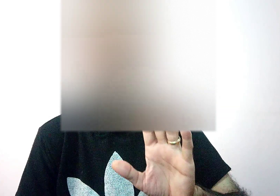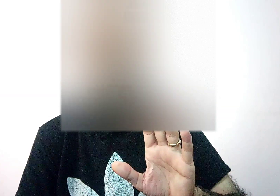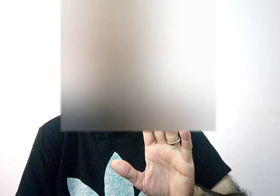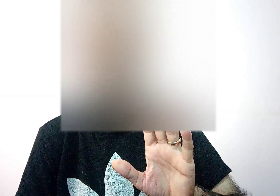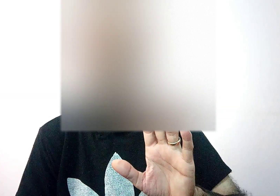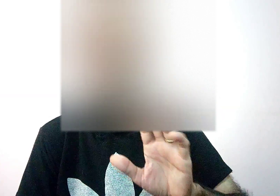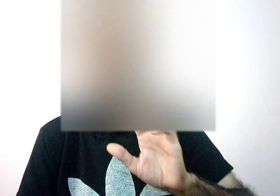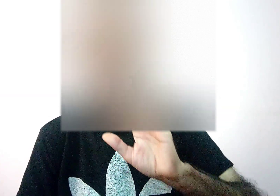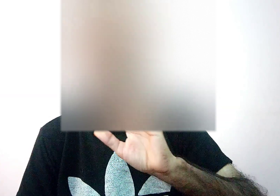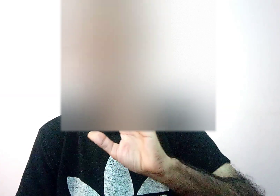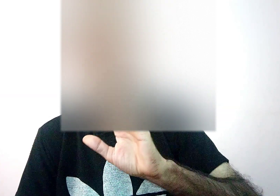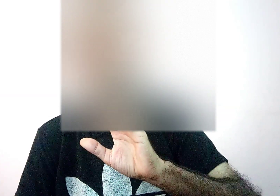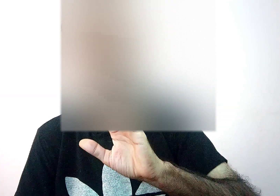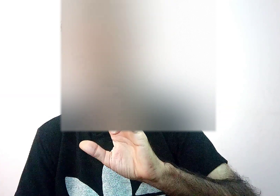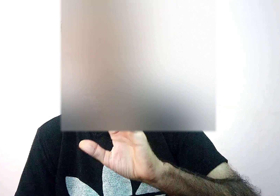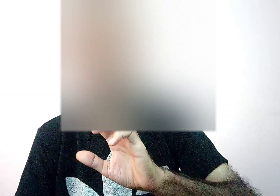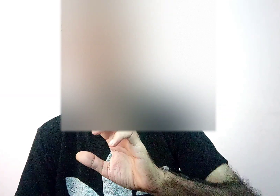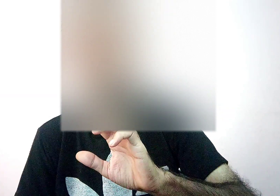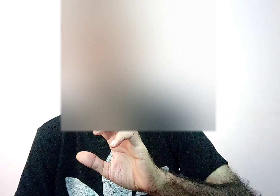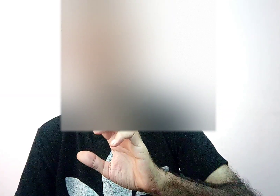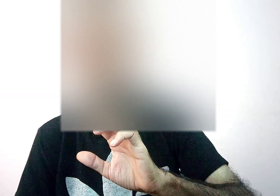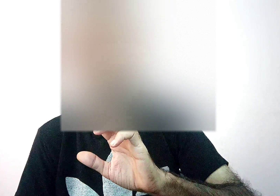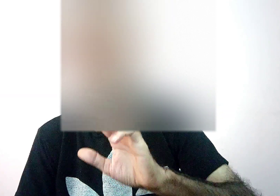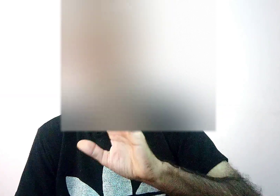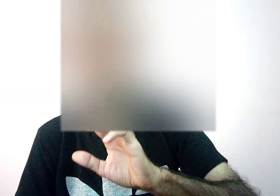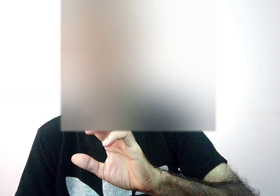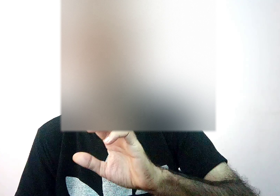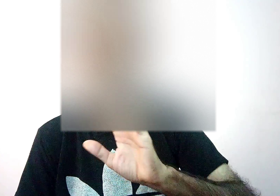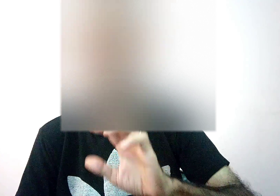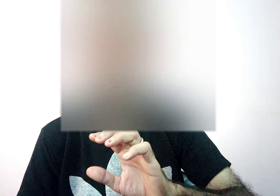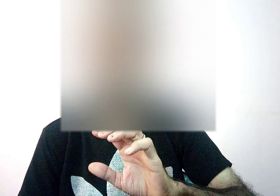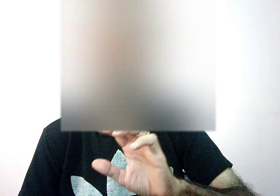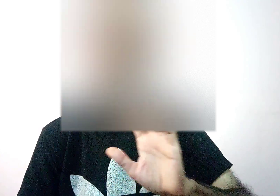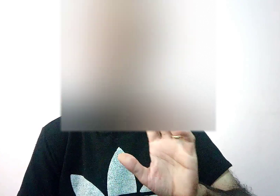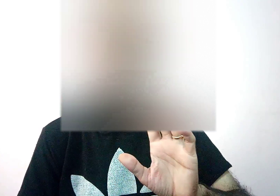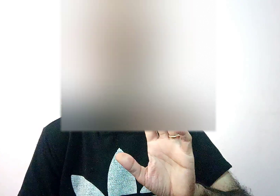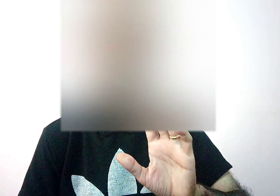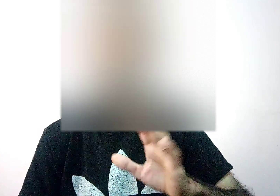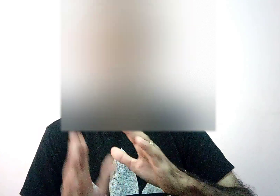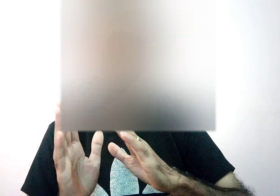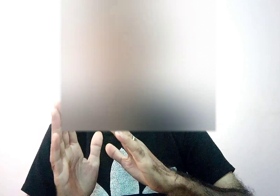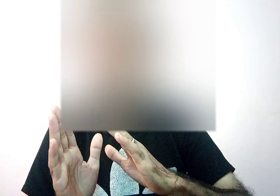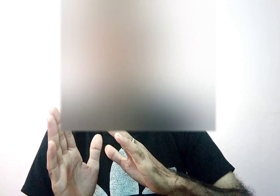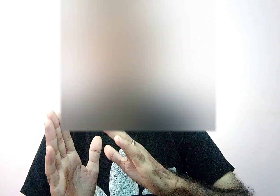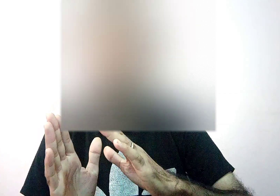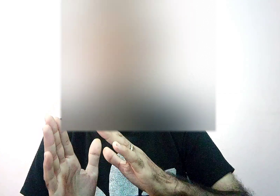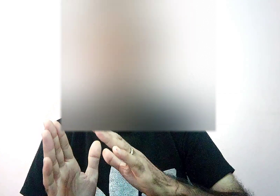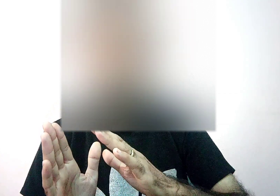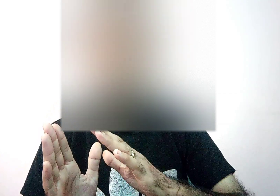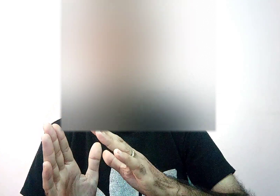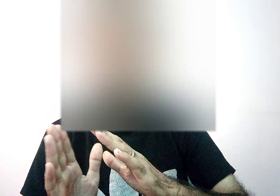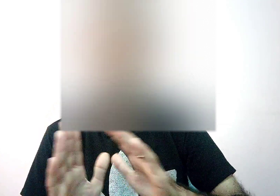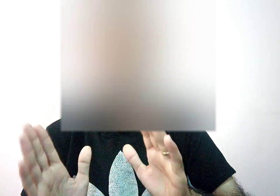احمد، هل وجوده حاليا في منصبه شرعي ولا لا؟ وقلنا بحسب الدستور غير